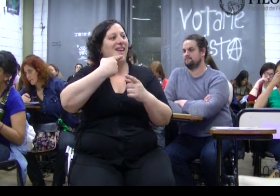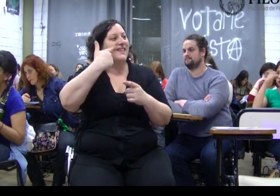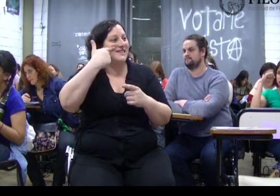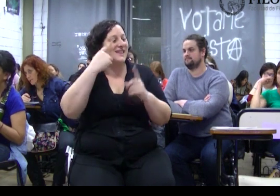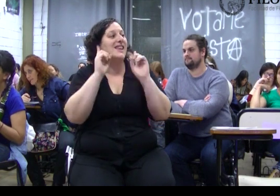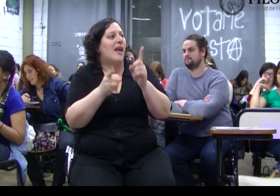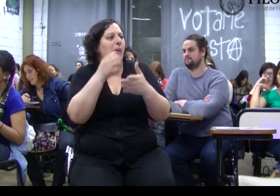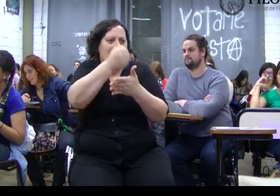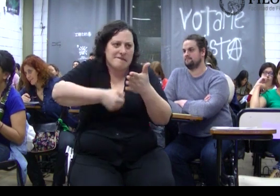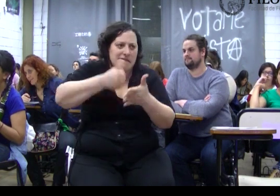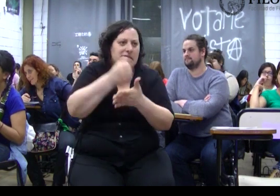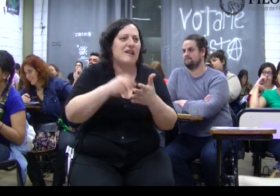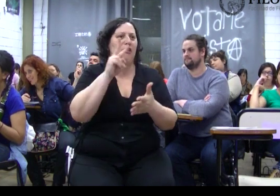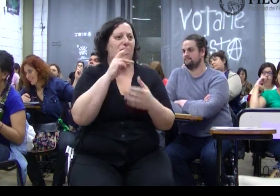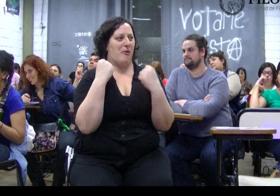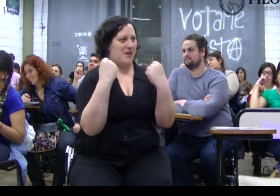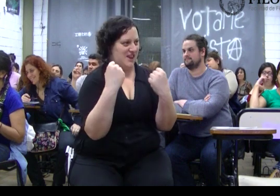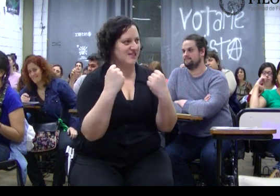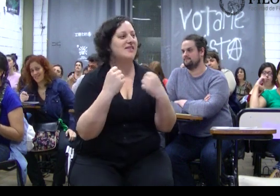eso es lo que vas a tener.